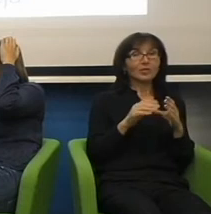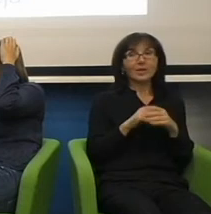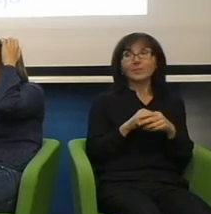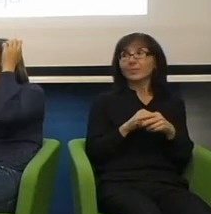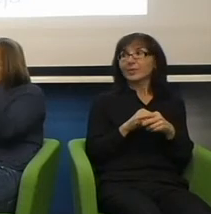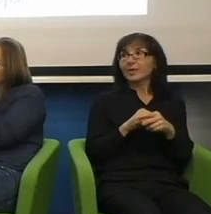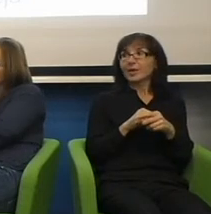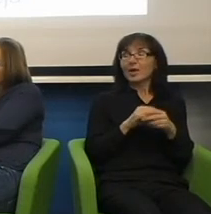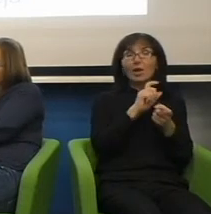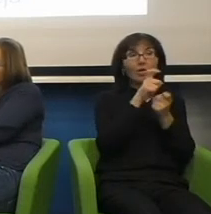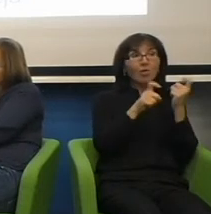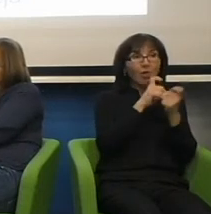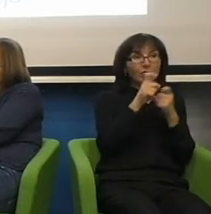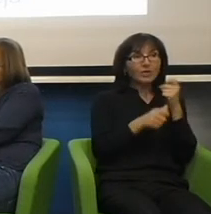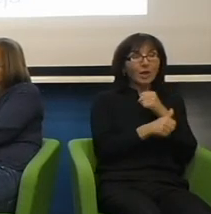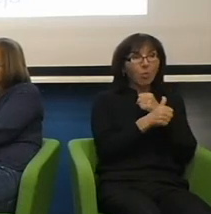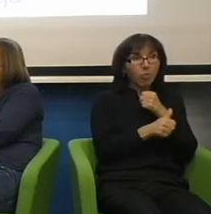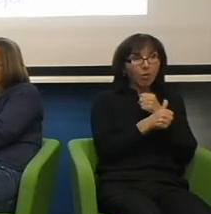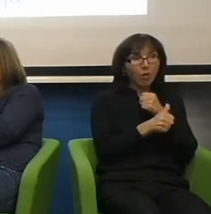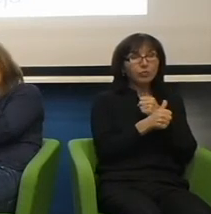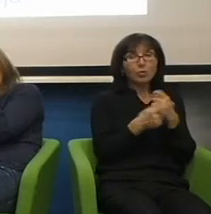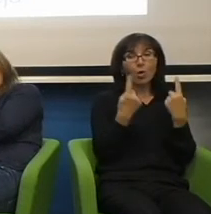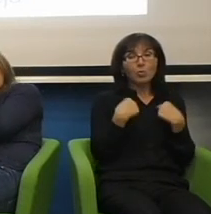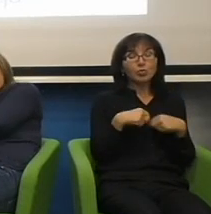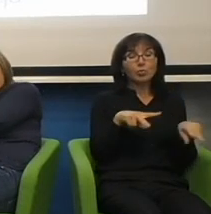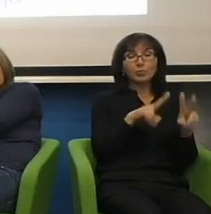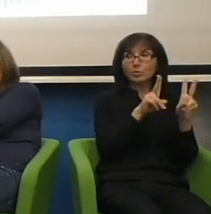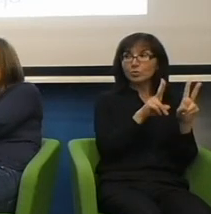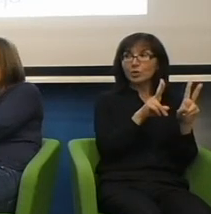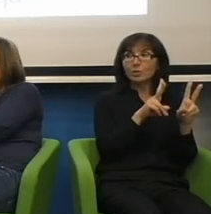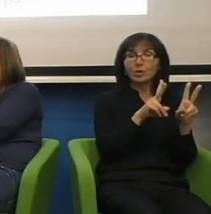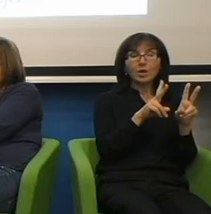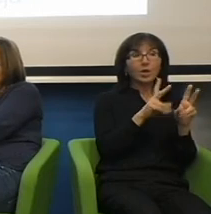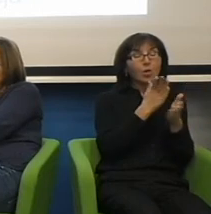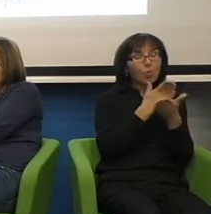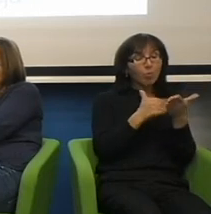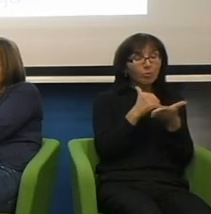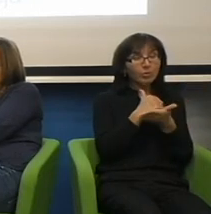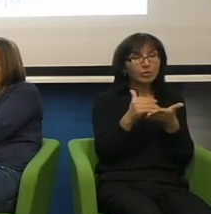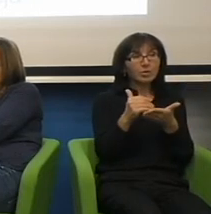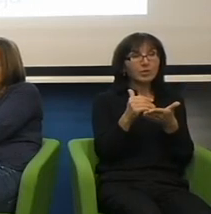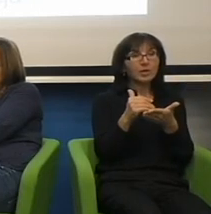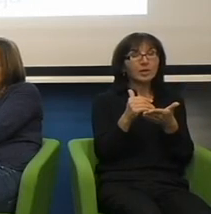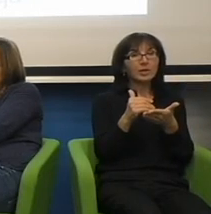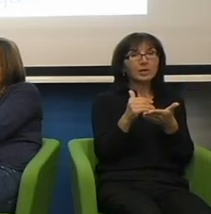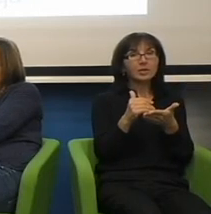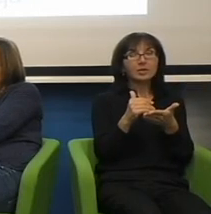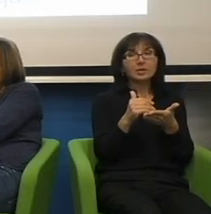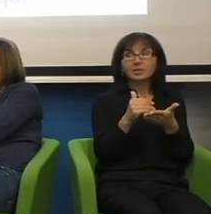źródeł tych konfliktów, mówię o osobach współuczestniczących w tym wszystkim, są oczywiście bardzo podzielone. To się oczywiście